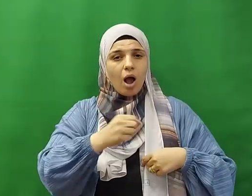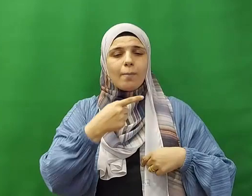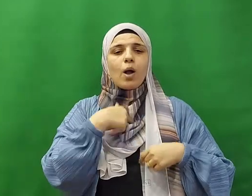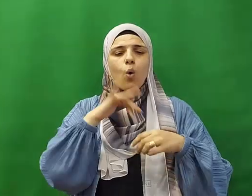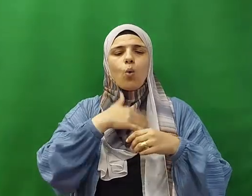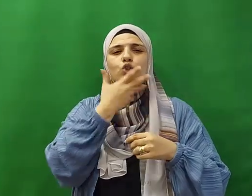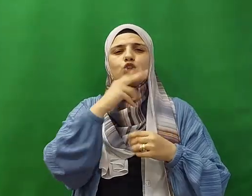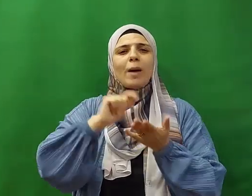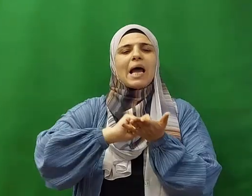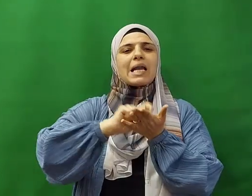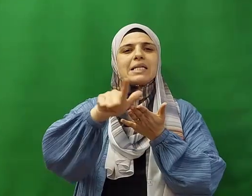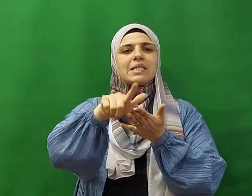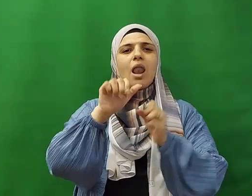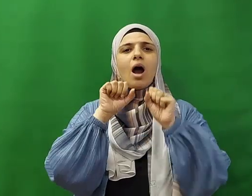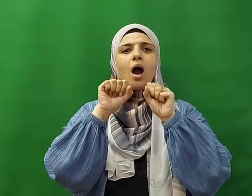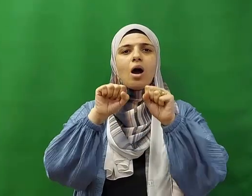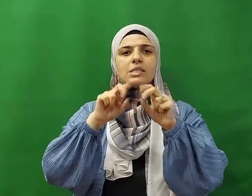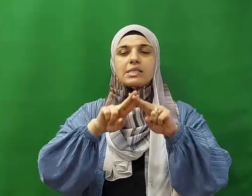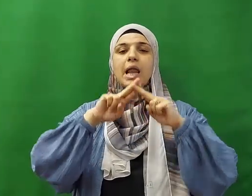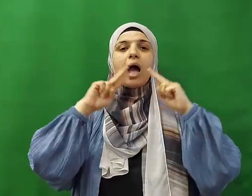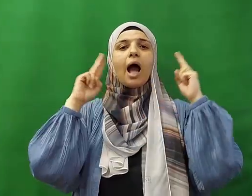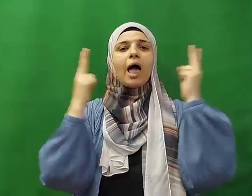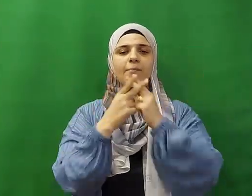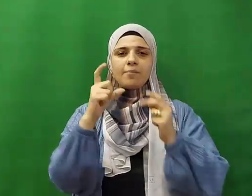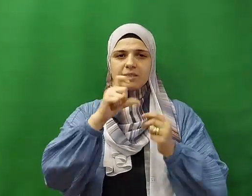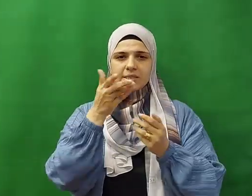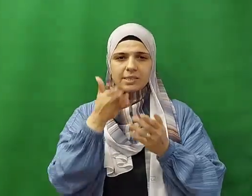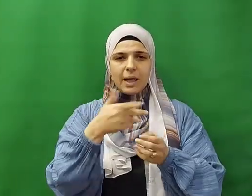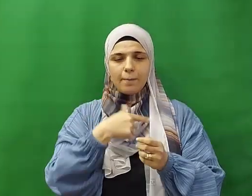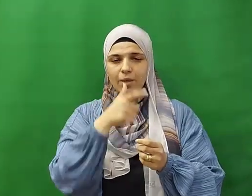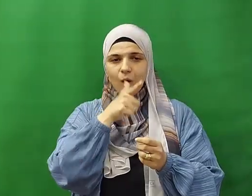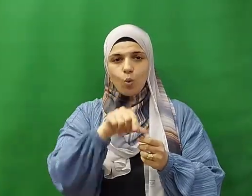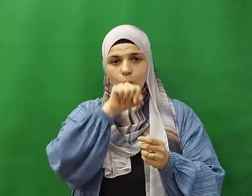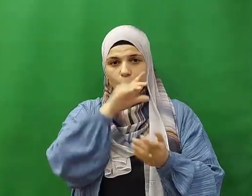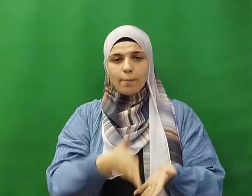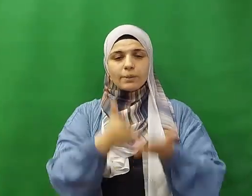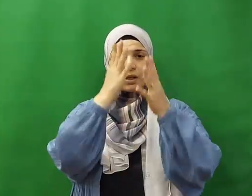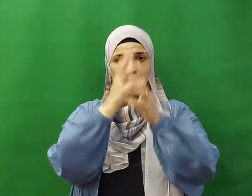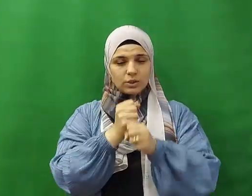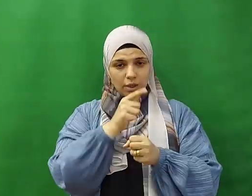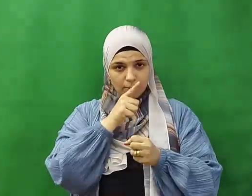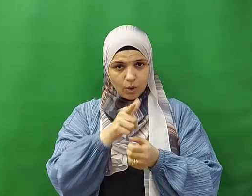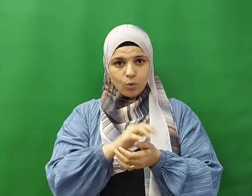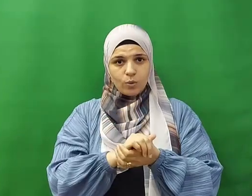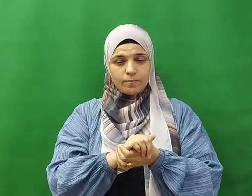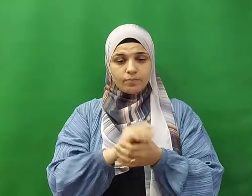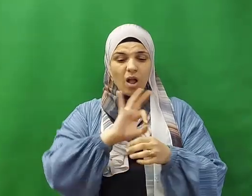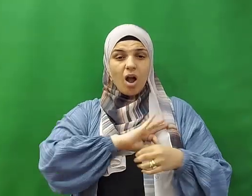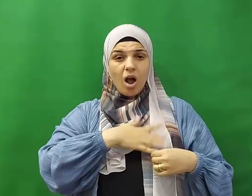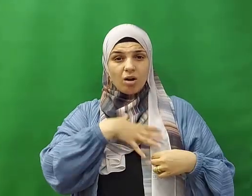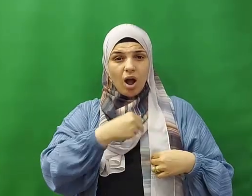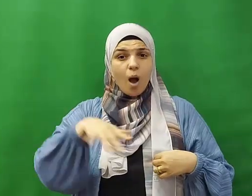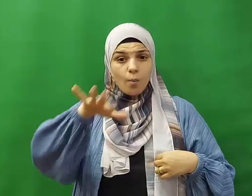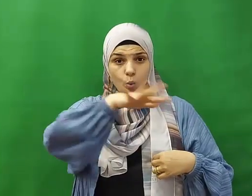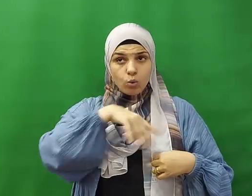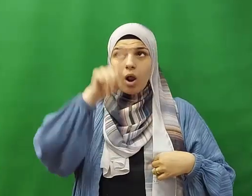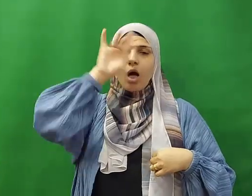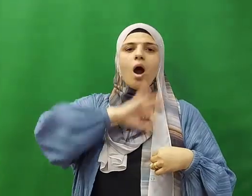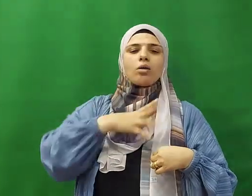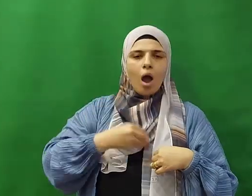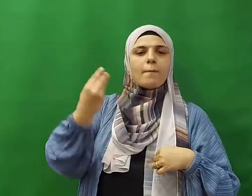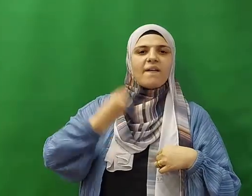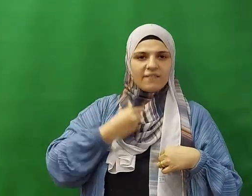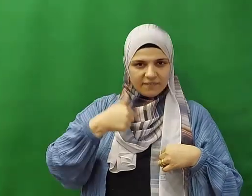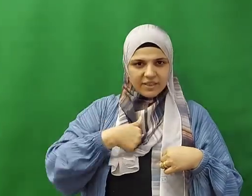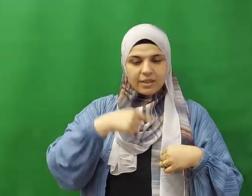ولنجعل الرحمة رسالة الإسلام للعالم كله، حيث يقول نبينا صلى الله عليه وسلم: الراحمون